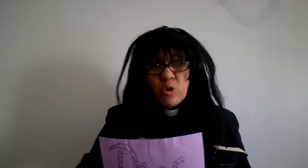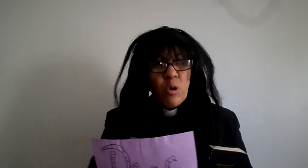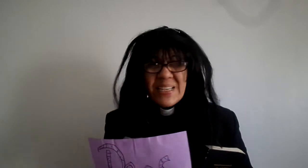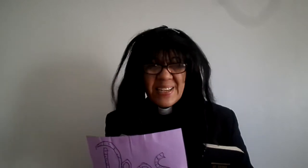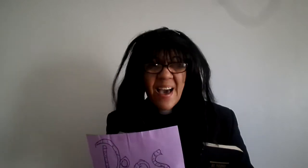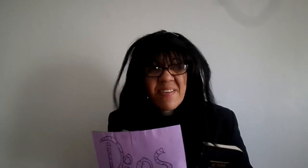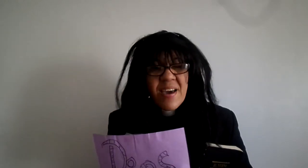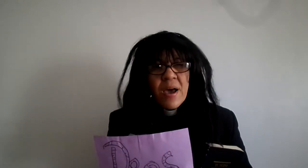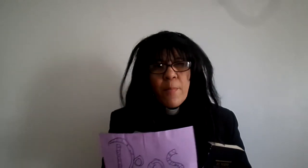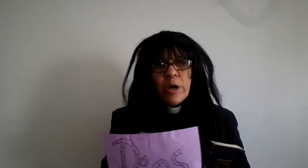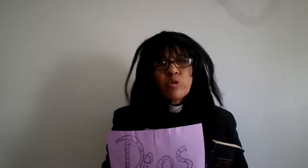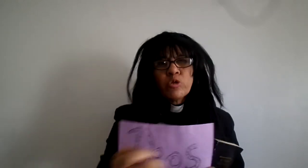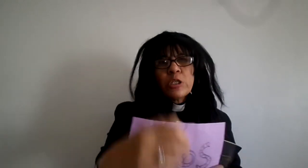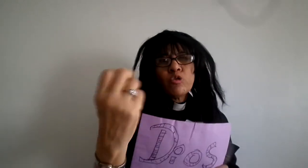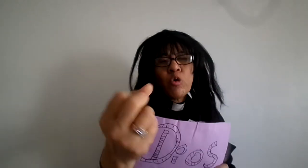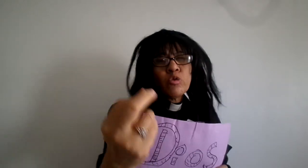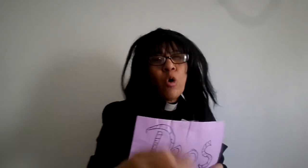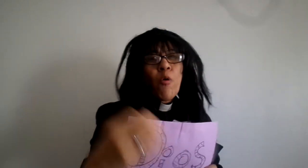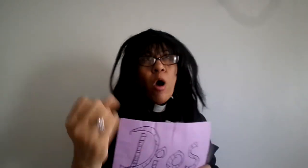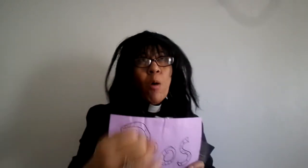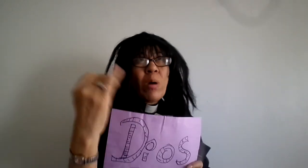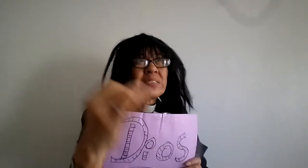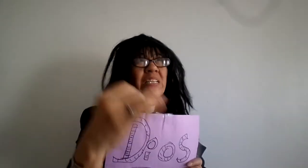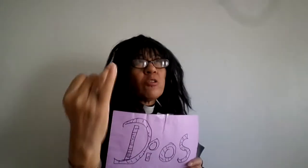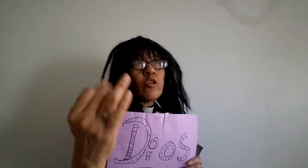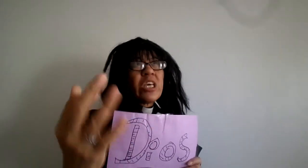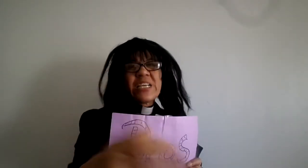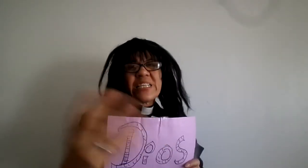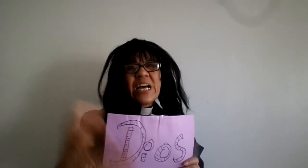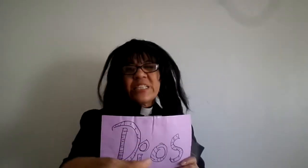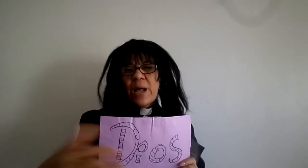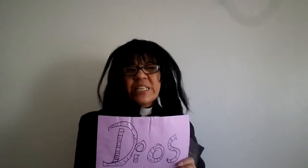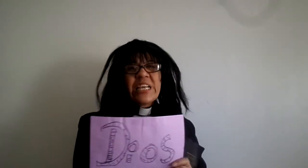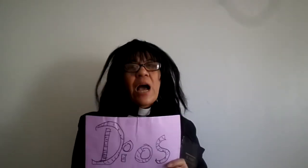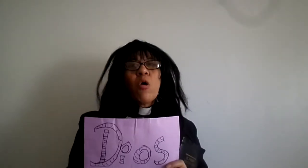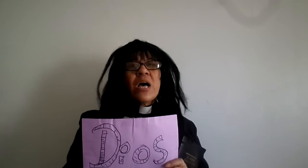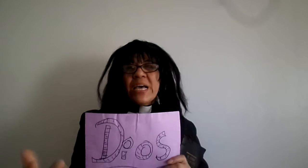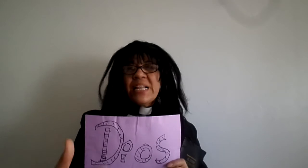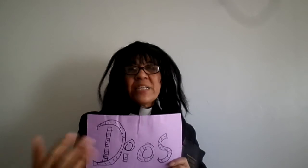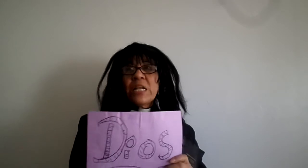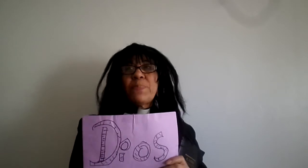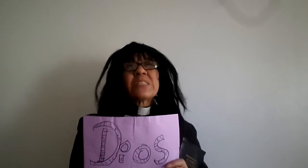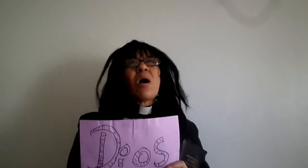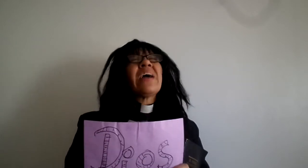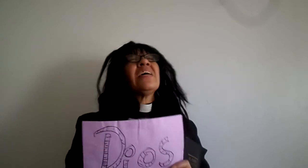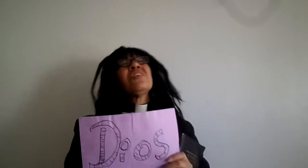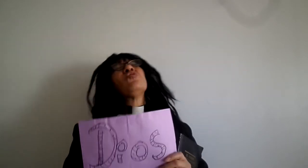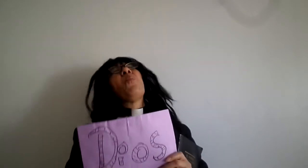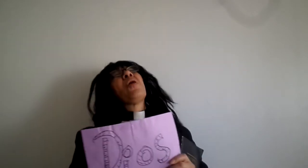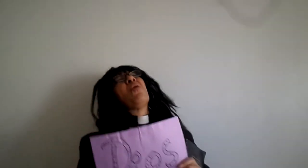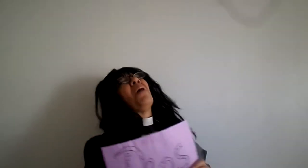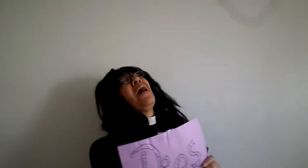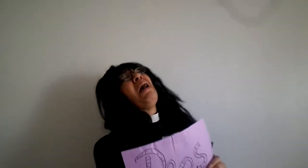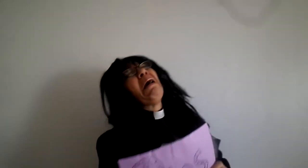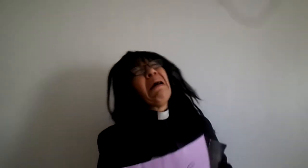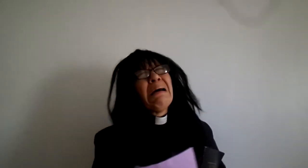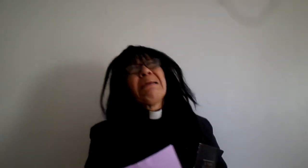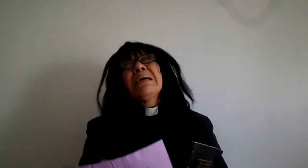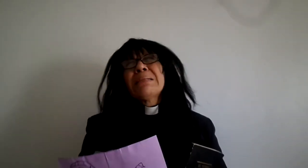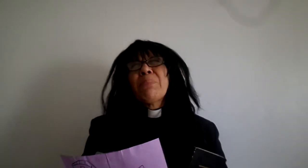no lo hace nadie, porque tú no aguantas ni dos días, ya estás tirado en el piso. Ay, yo no puedo más, dame